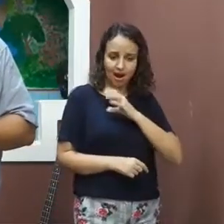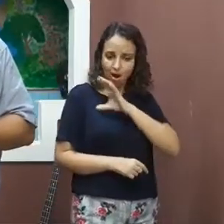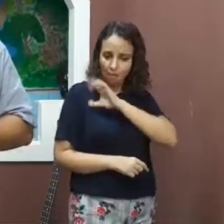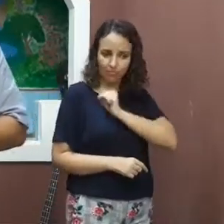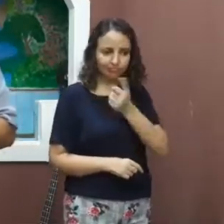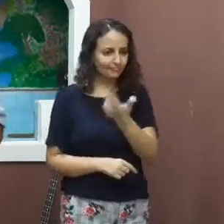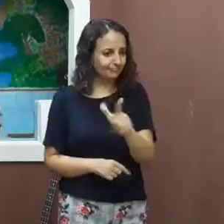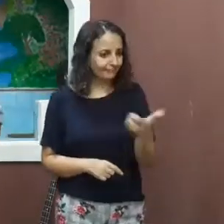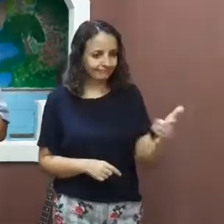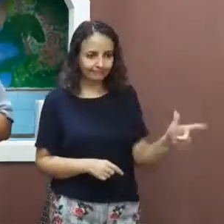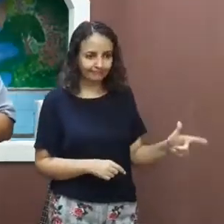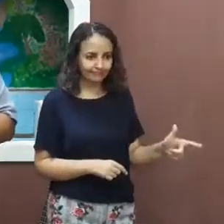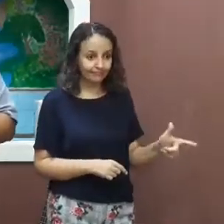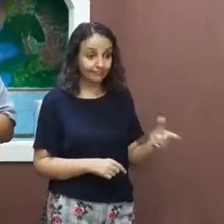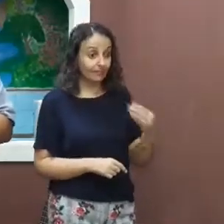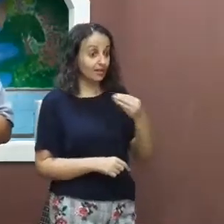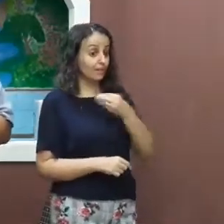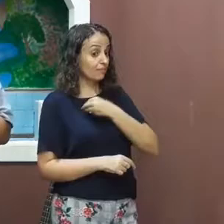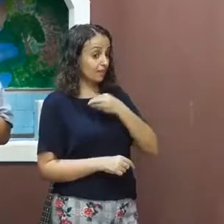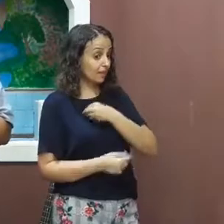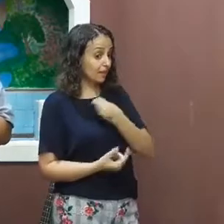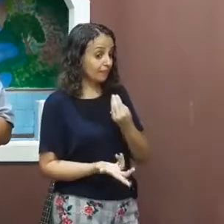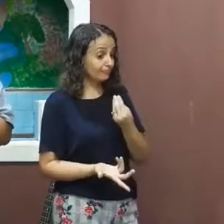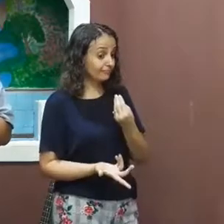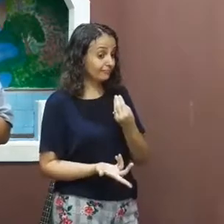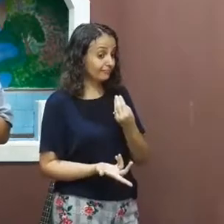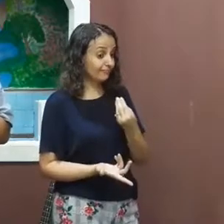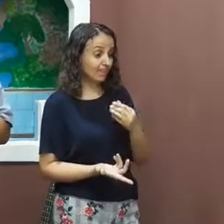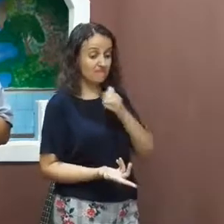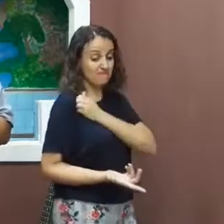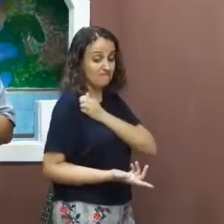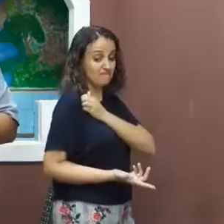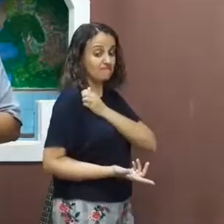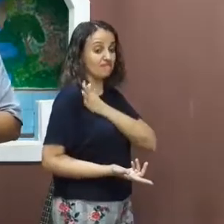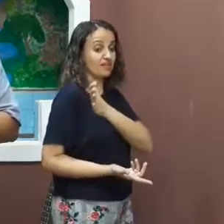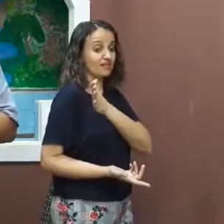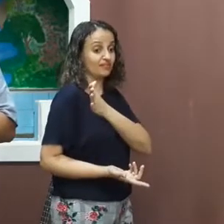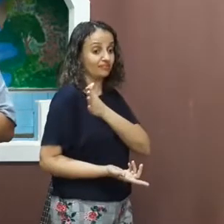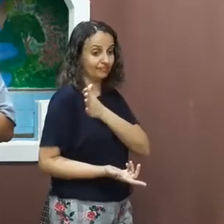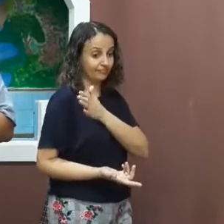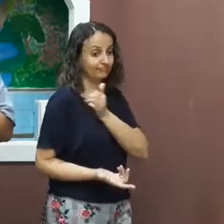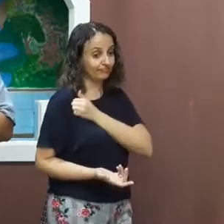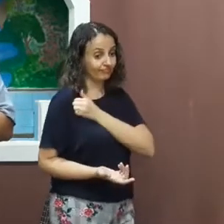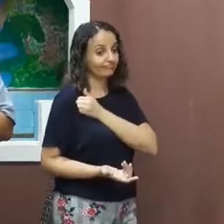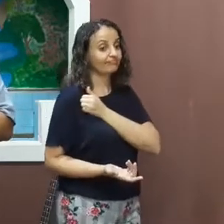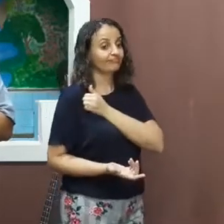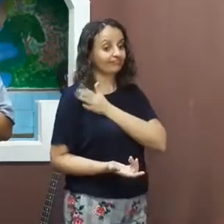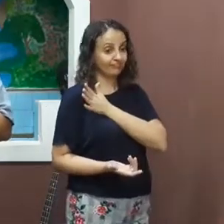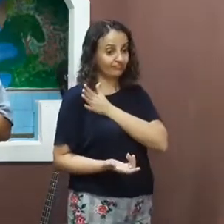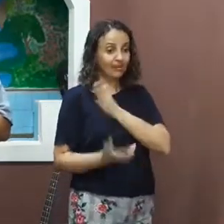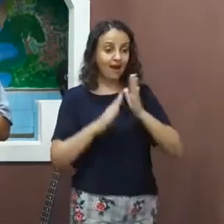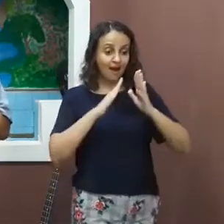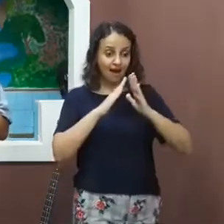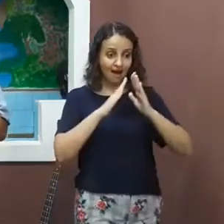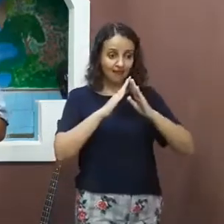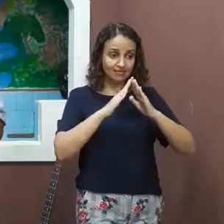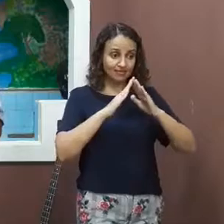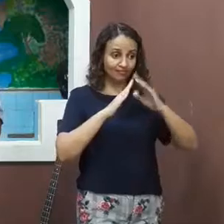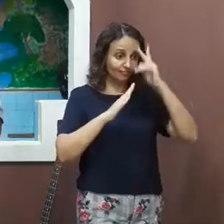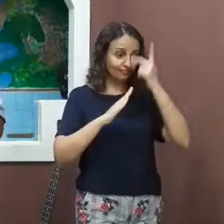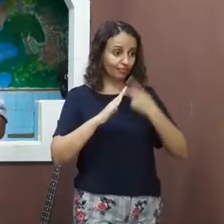o pecado de fazer distinção àqueles que estão na sua casa,